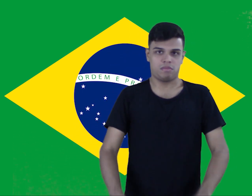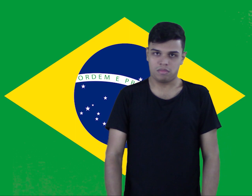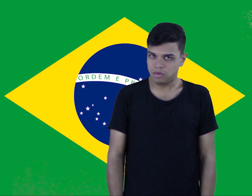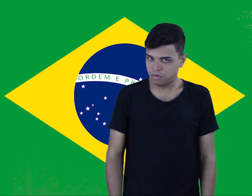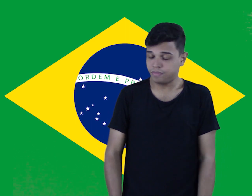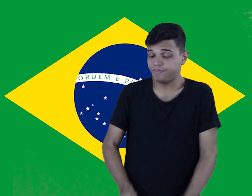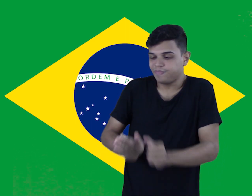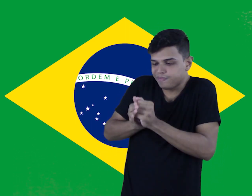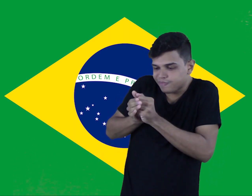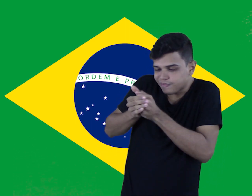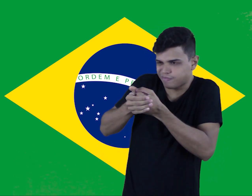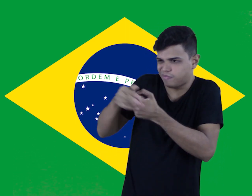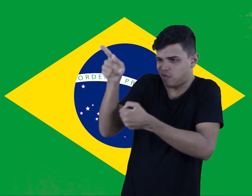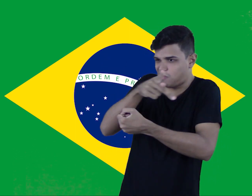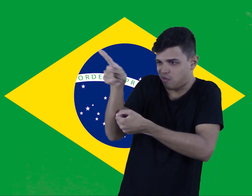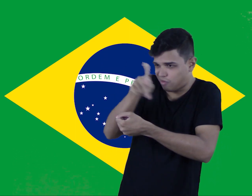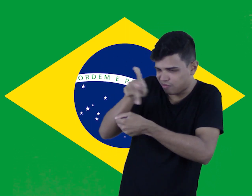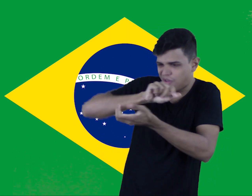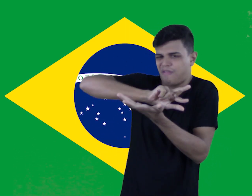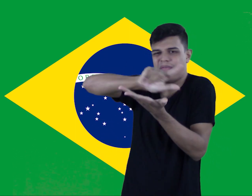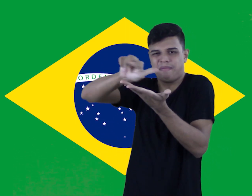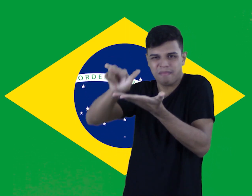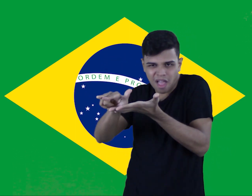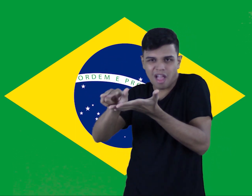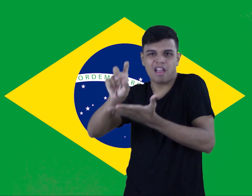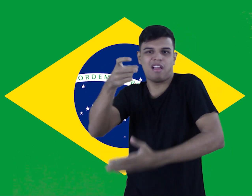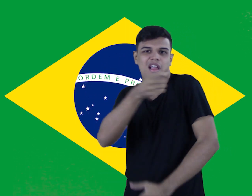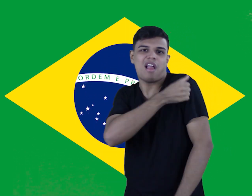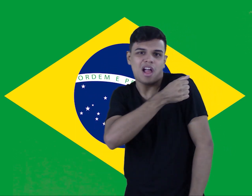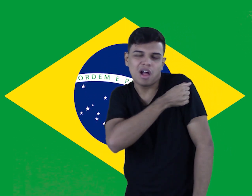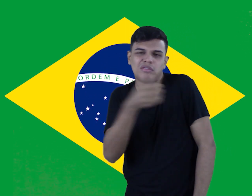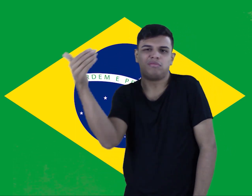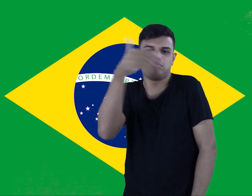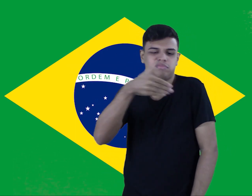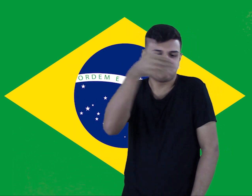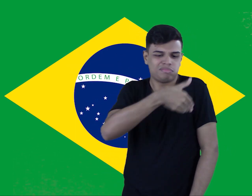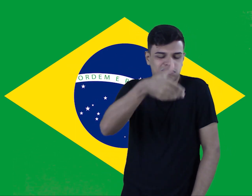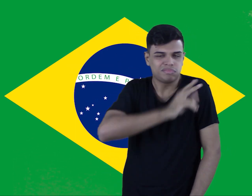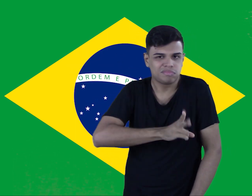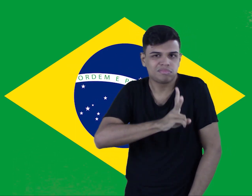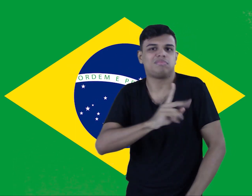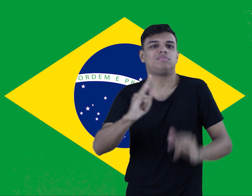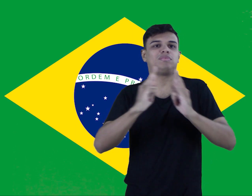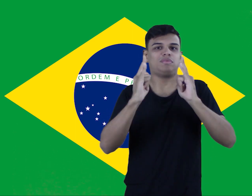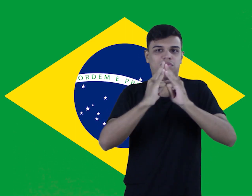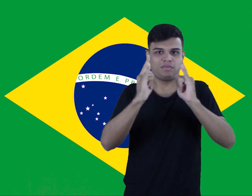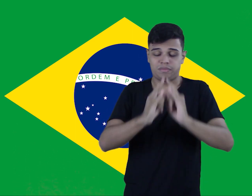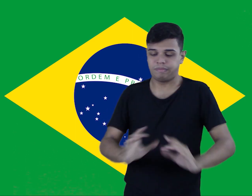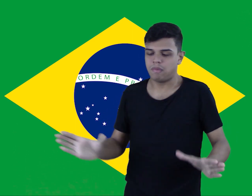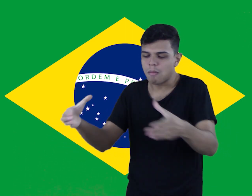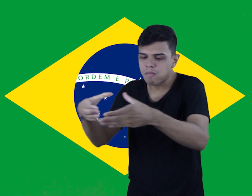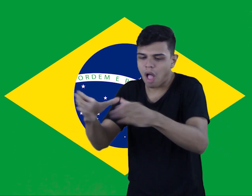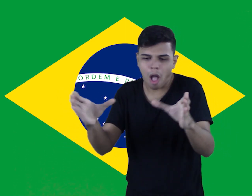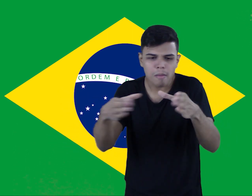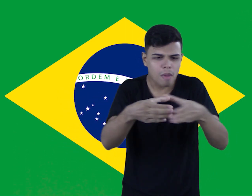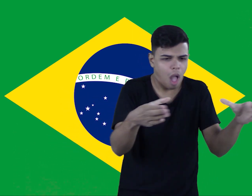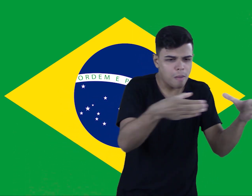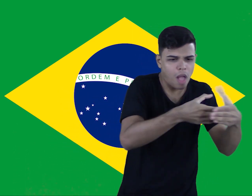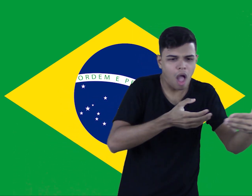às escondidas, muitos professores e ex-alunos que frequentavam bastante o Instituto construíram um foco de resistência